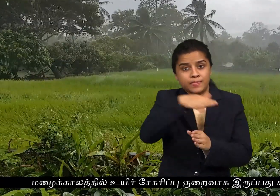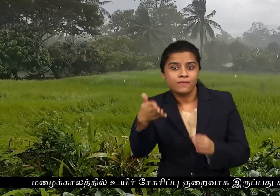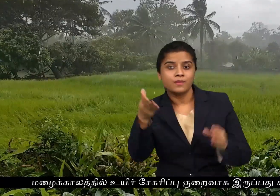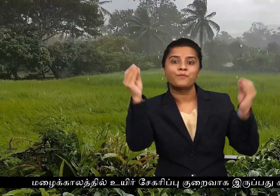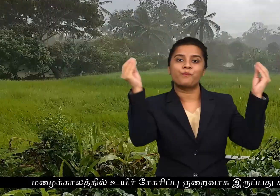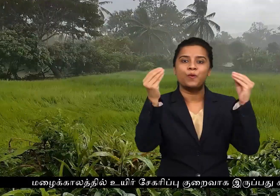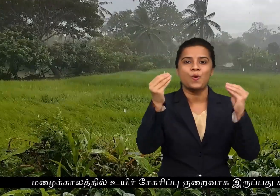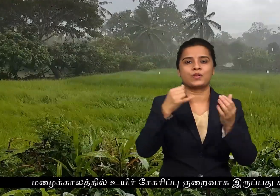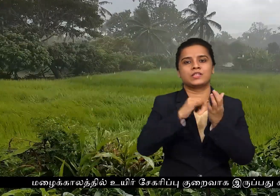கண்டறியப்பட்டது.